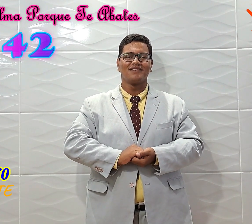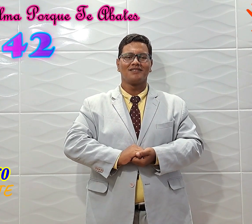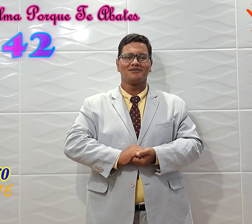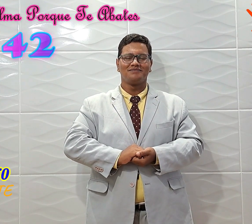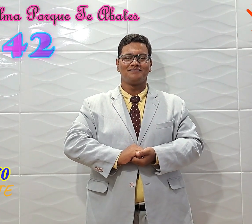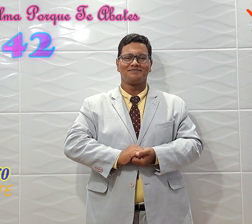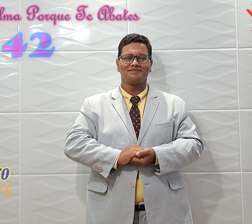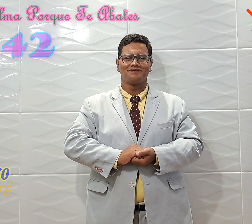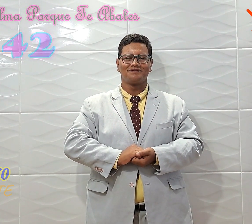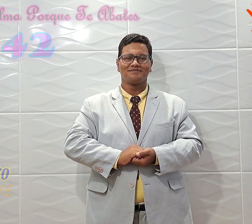reino viver.